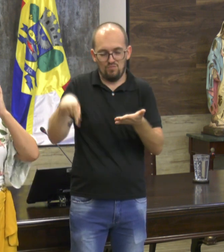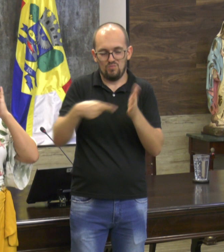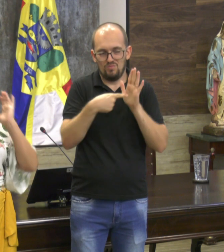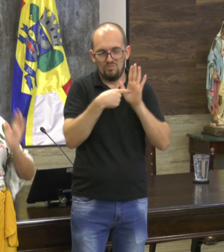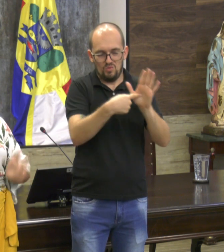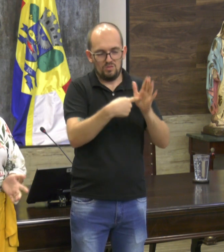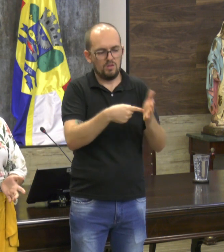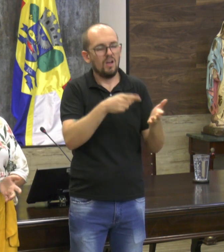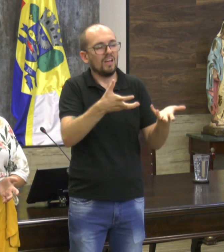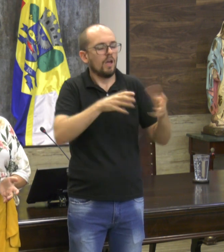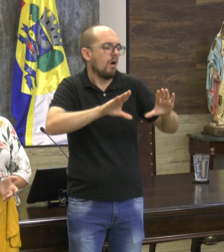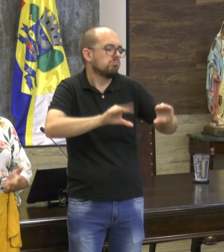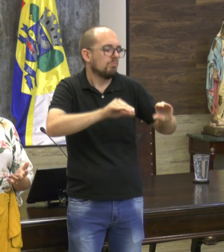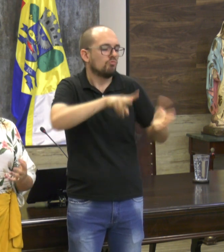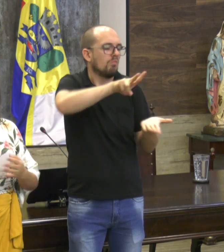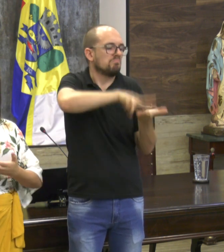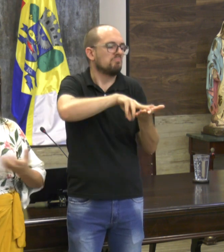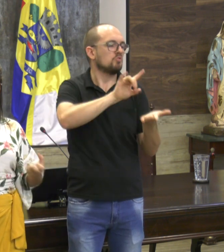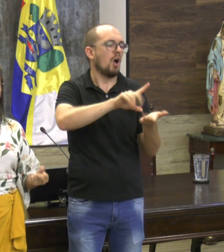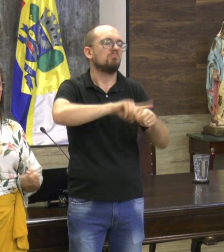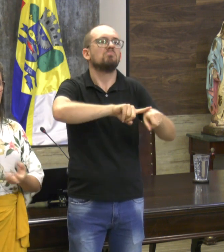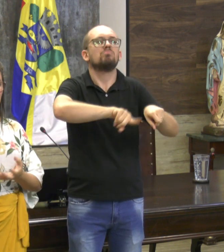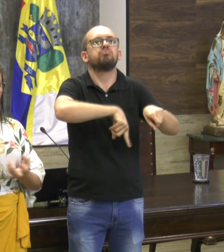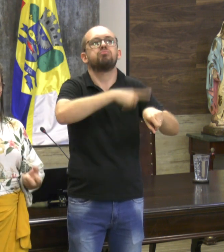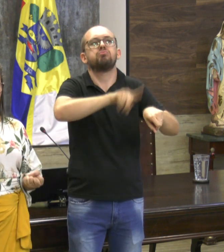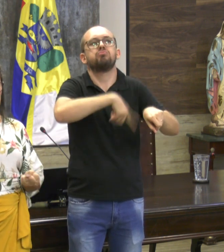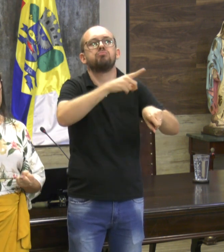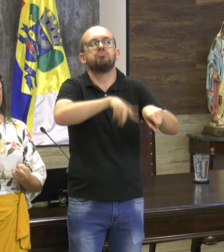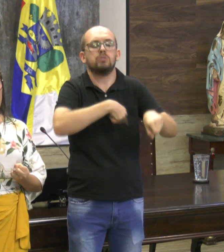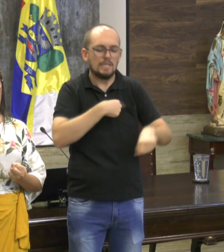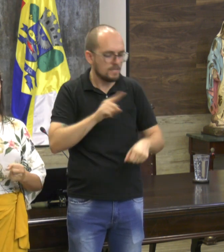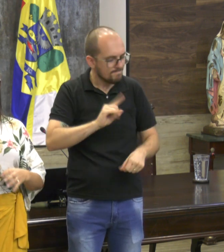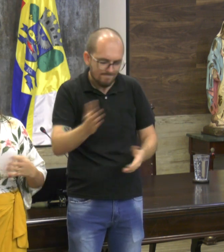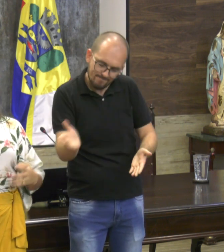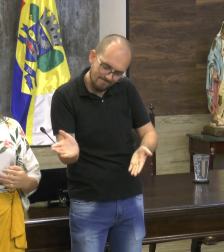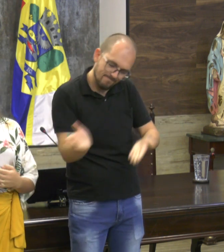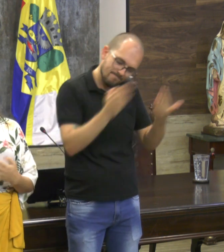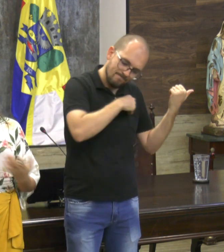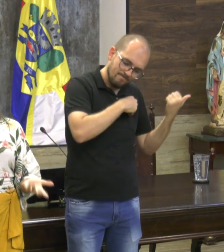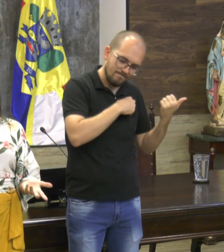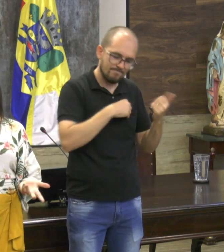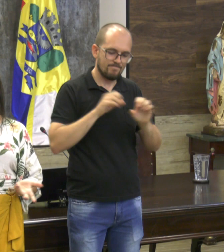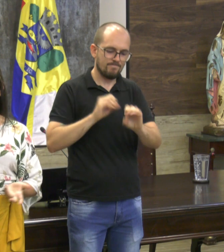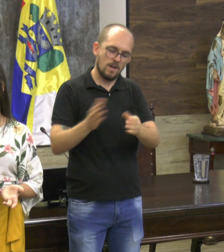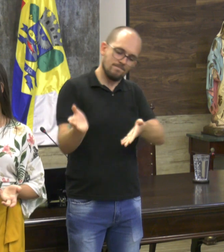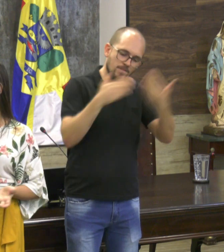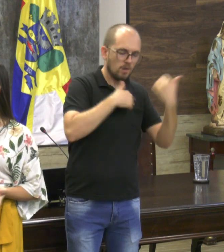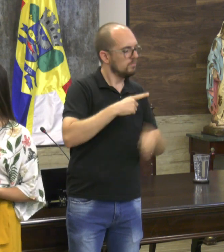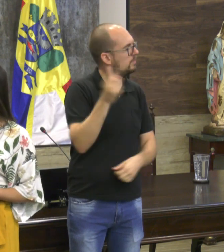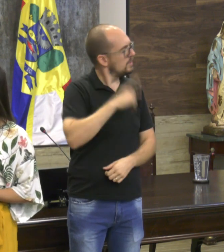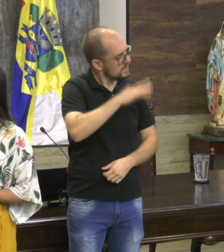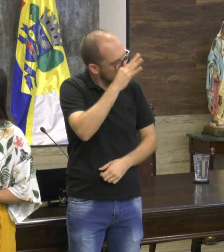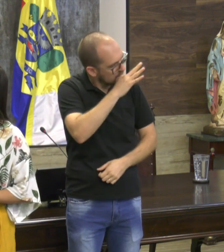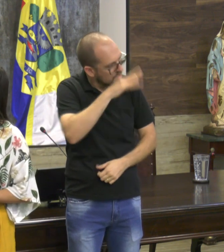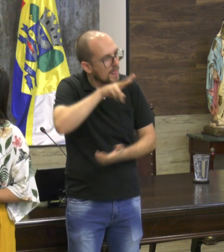o conforto do colchonete, né? E a gente queria tirar ele desse conforto. O nosso objetivo era inseri-lo na sala de